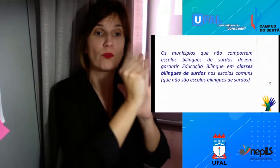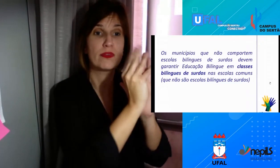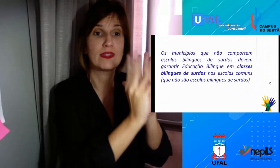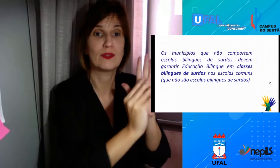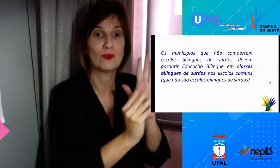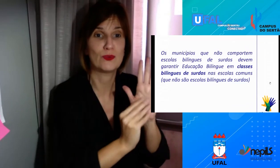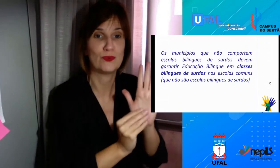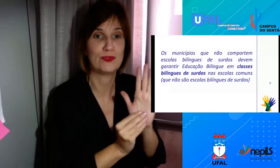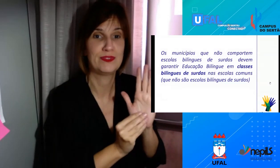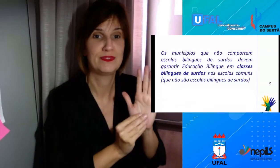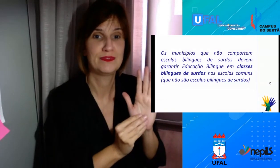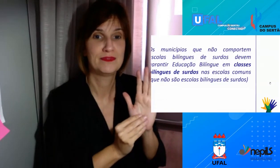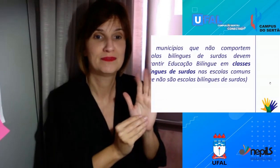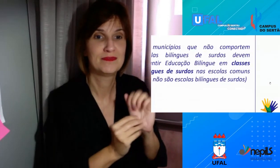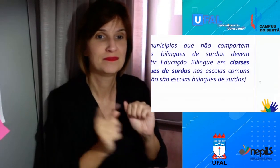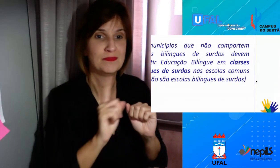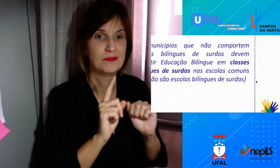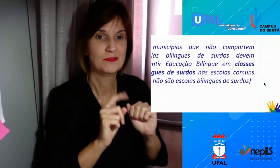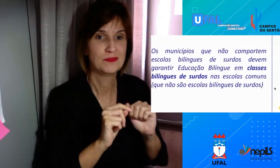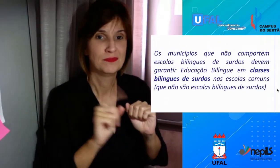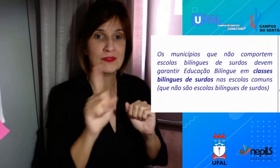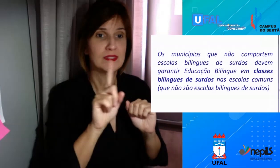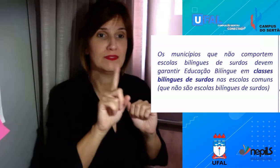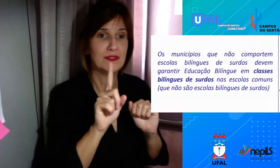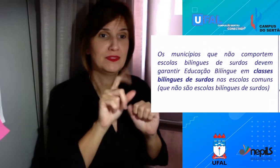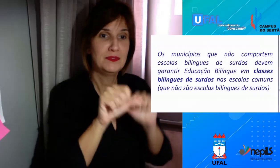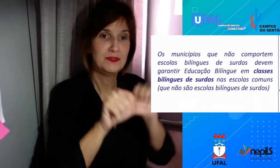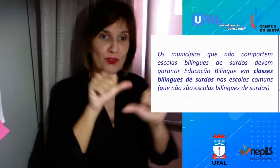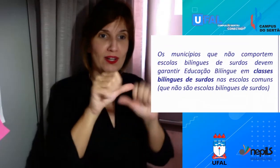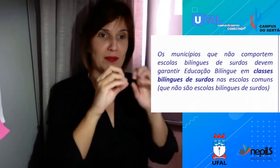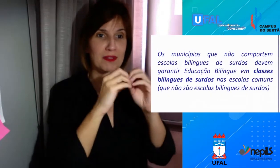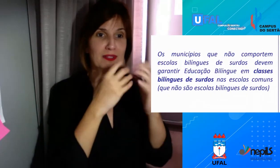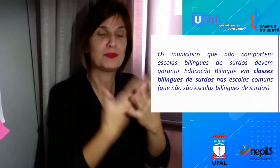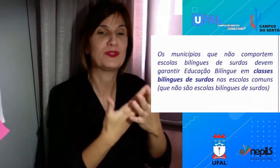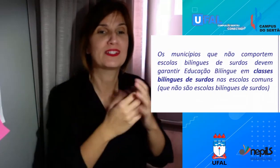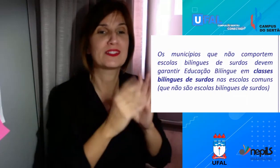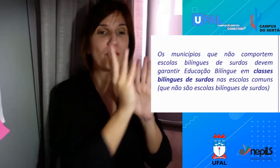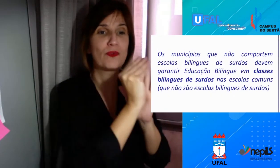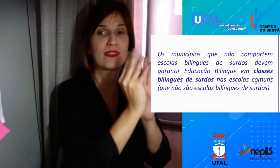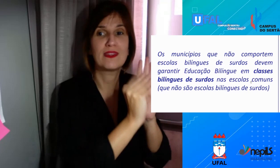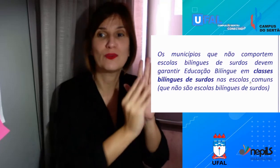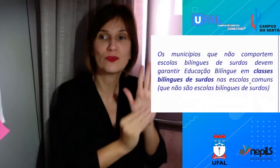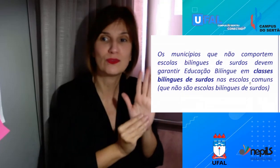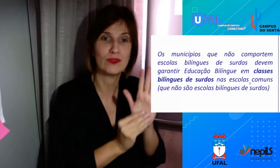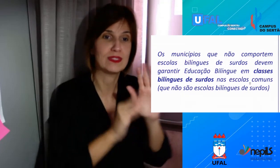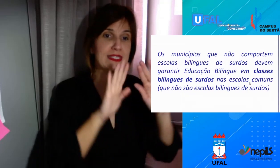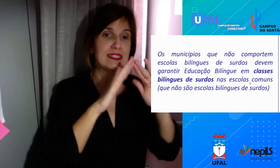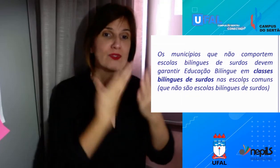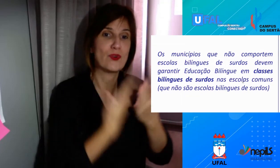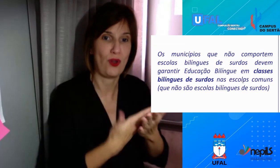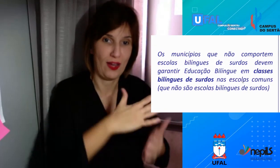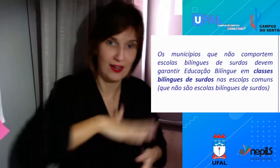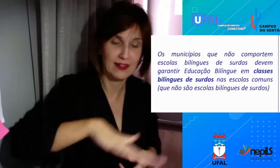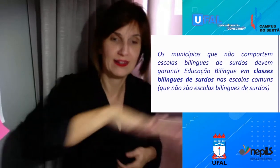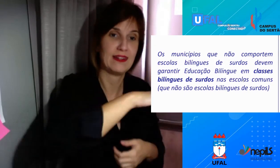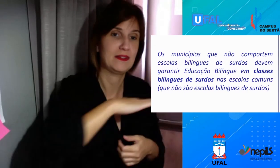Não é esse, por favor. É o que trata dos conteúdos escolares